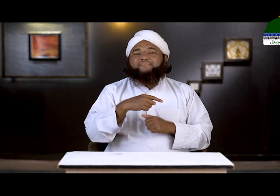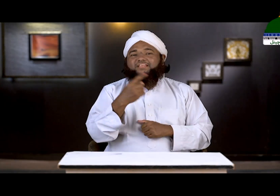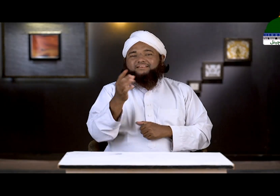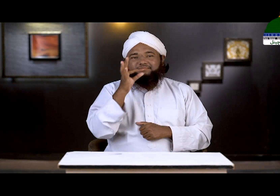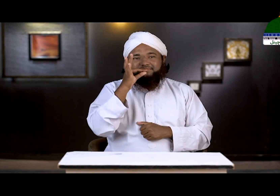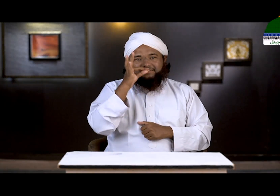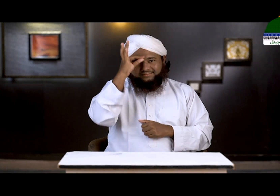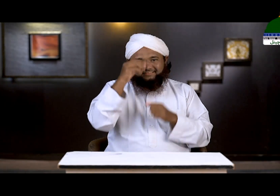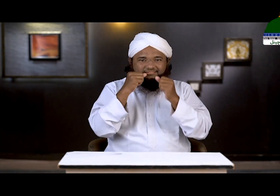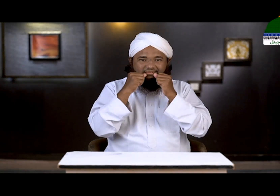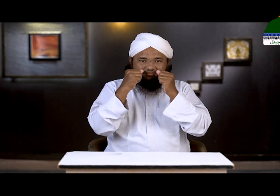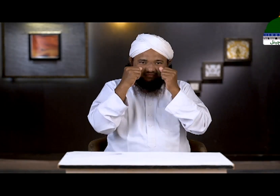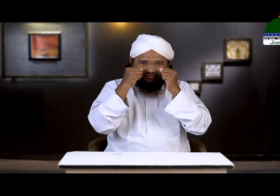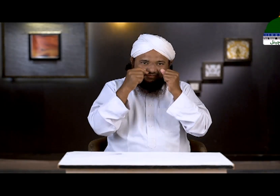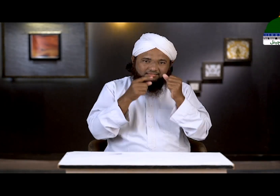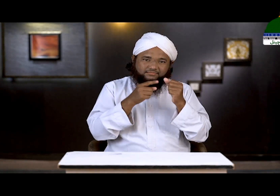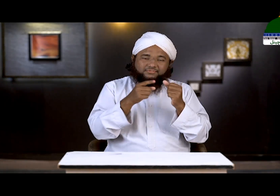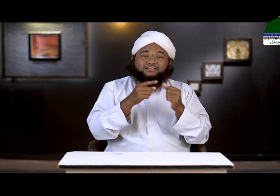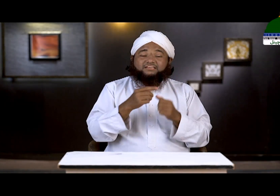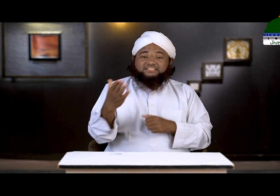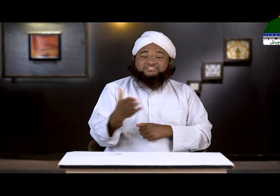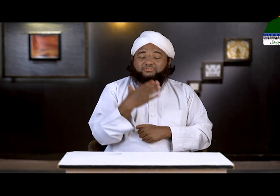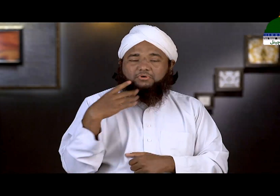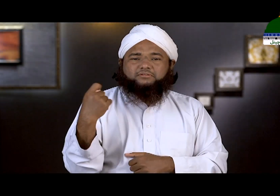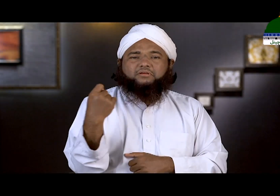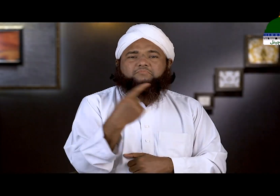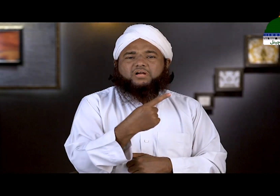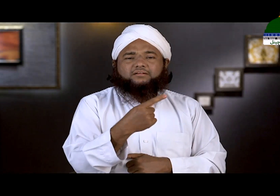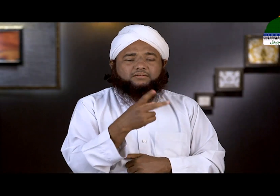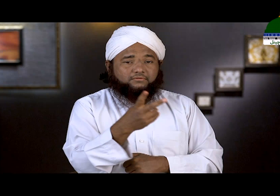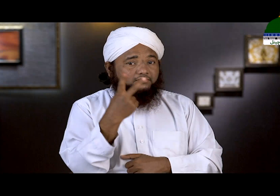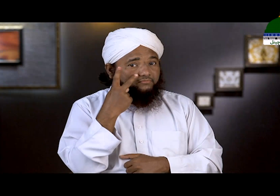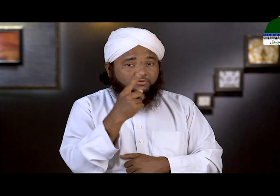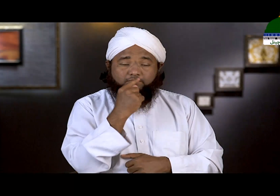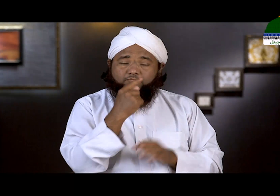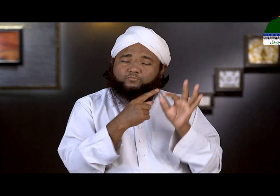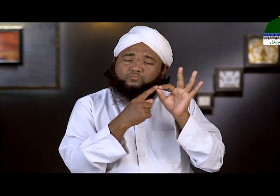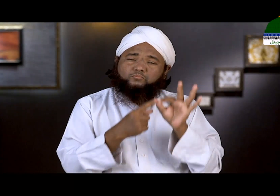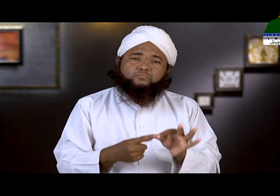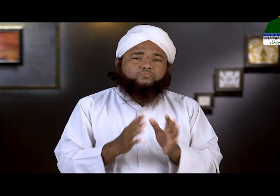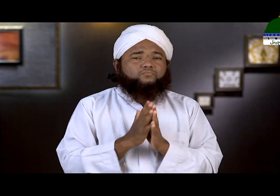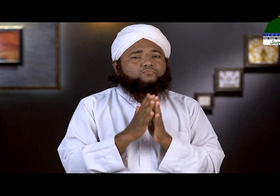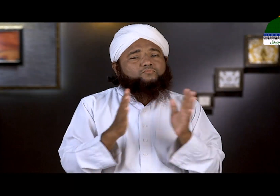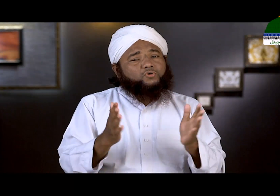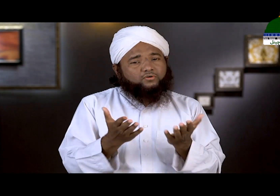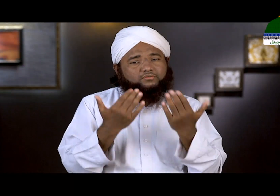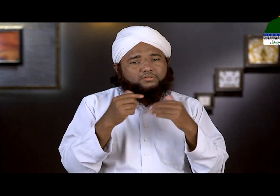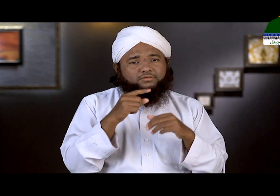حضور اکرم صلی اللہ علیہ وآلہ وسلم کو میں نے شعبان سے زیادہ کسی مہینے میں روزہ رکھتے نہ دیکھا۔